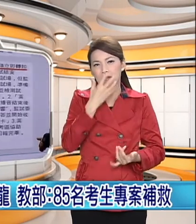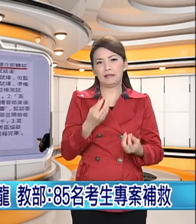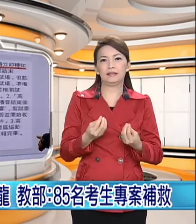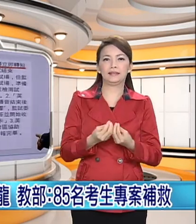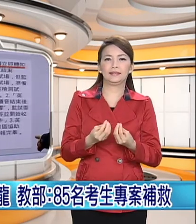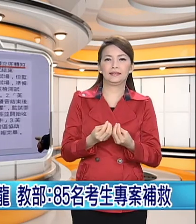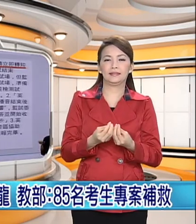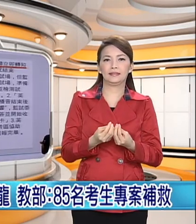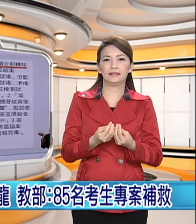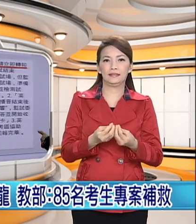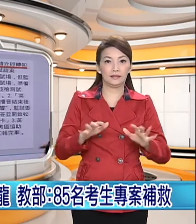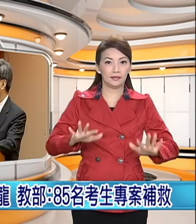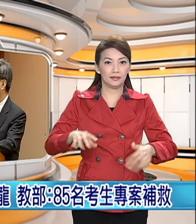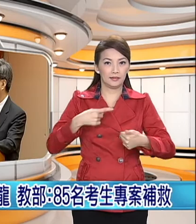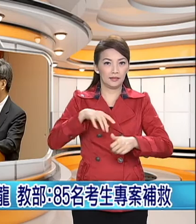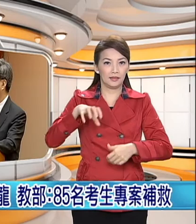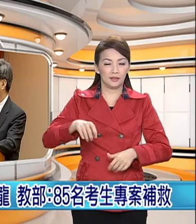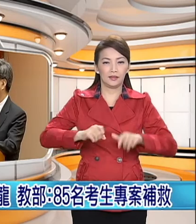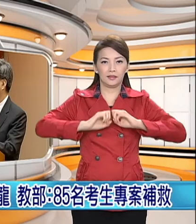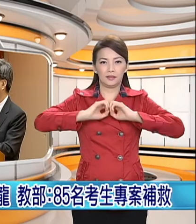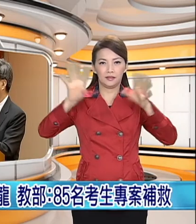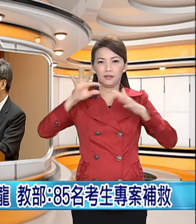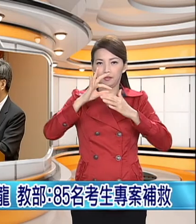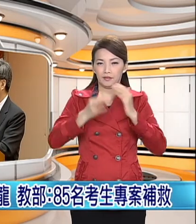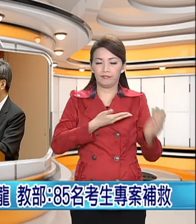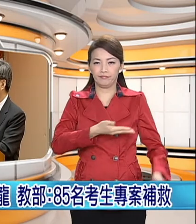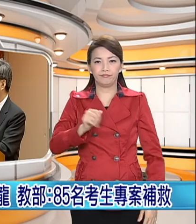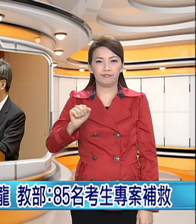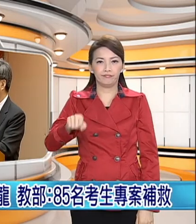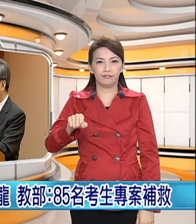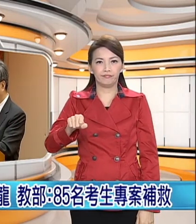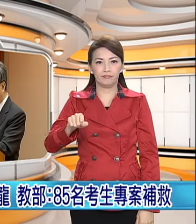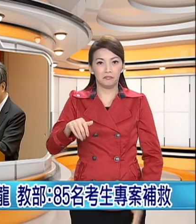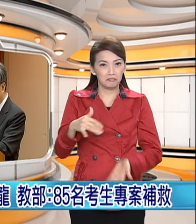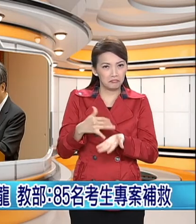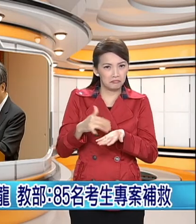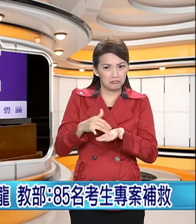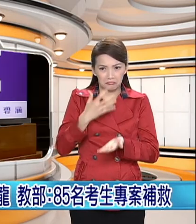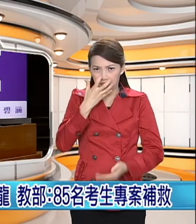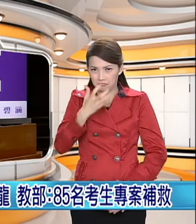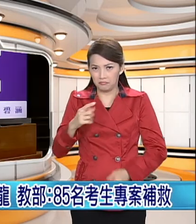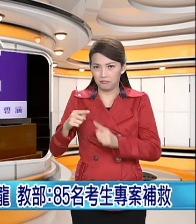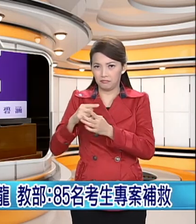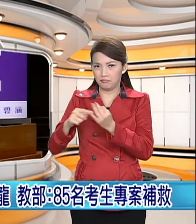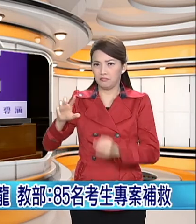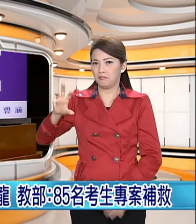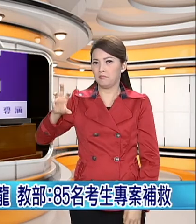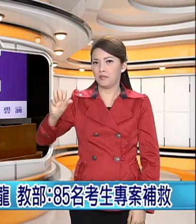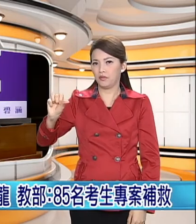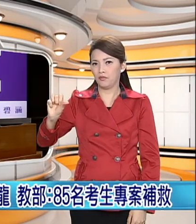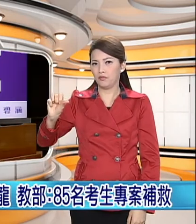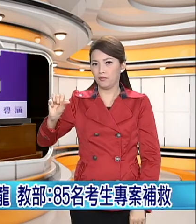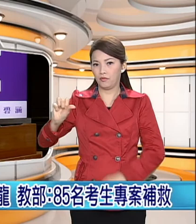龙。教育部公布了补救措施，结果有85人需要补